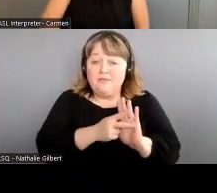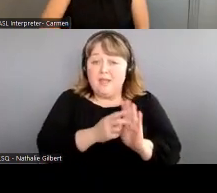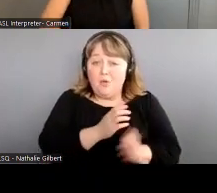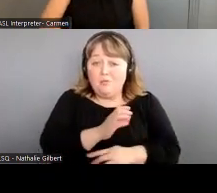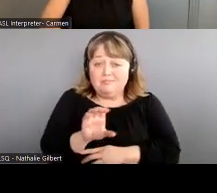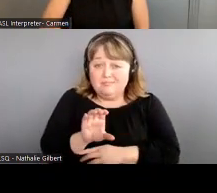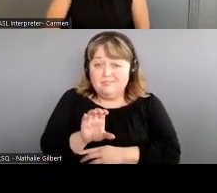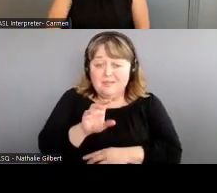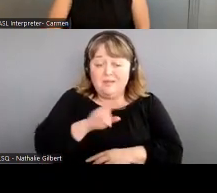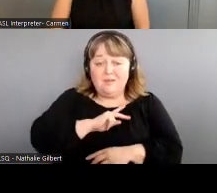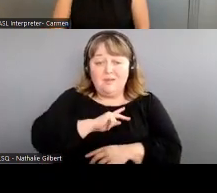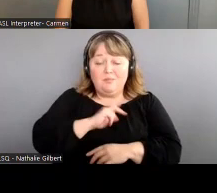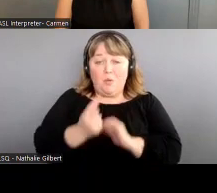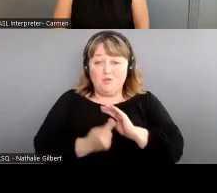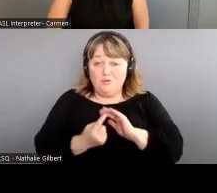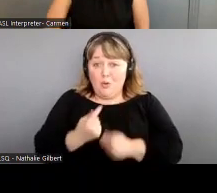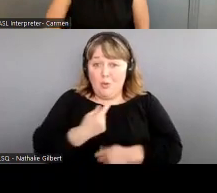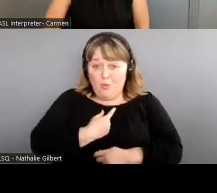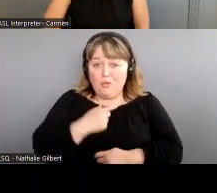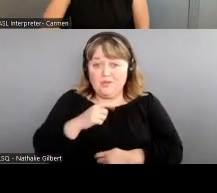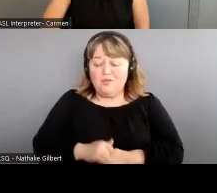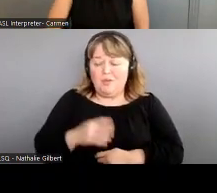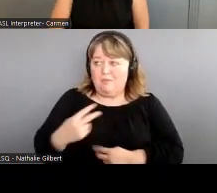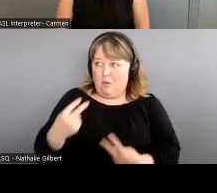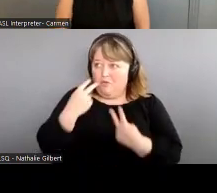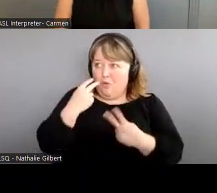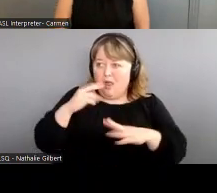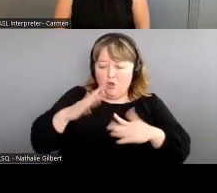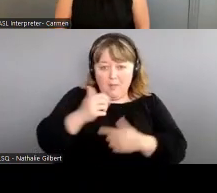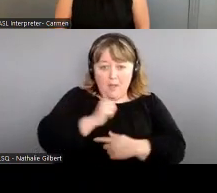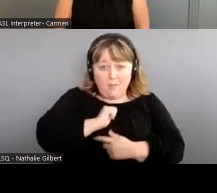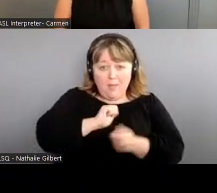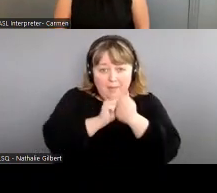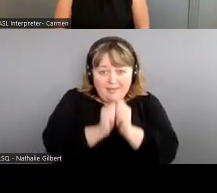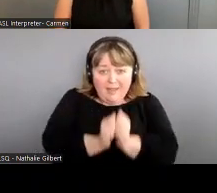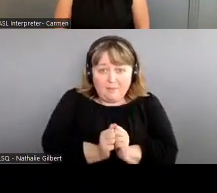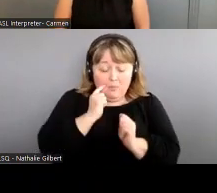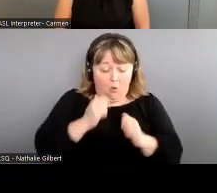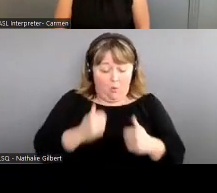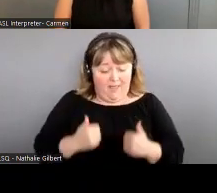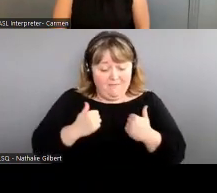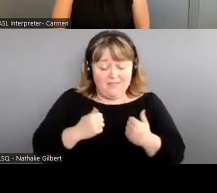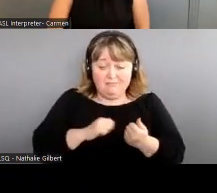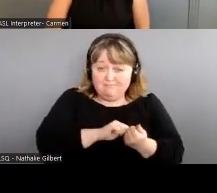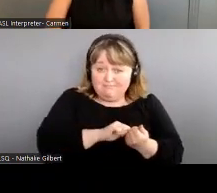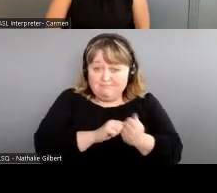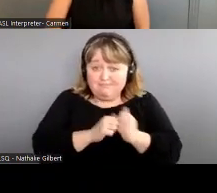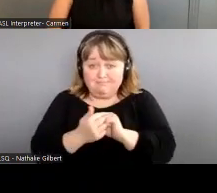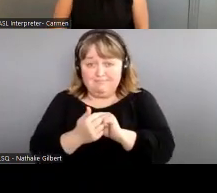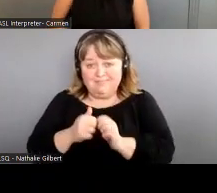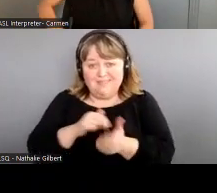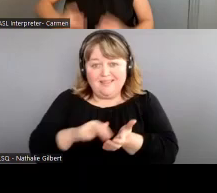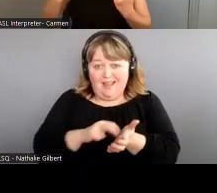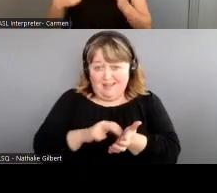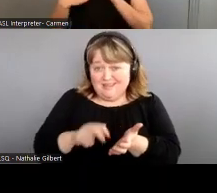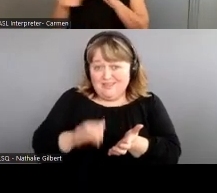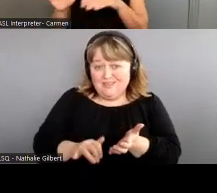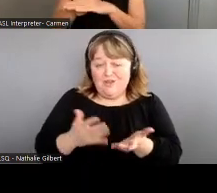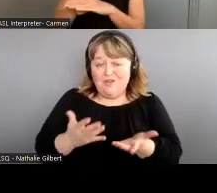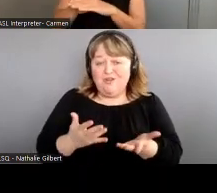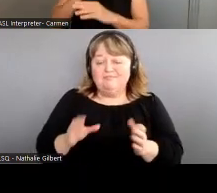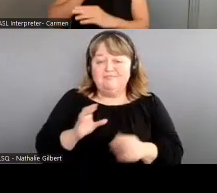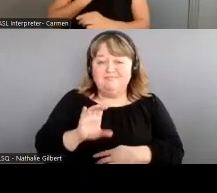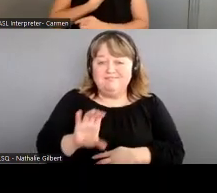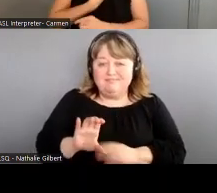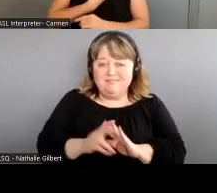comment moi je me suis adapté pour transformer ma vie en danse. At this moment, I'd like to share a video of one of my new solo